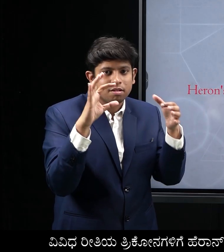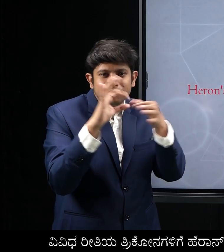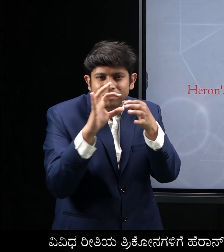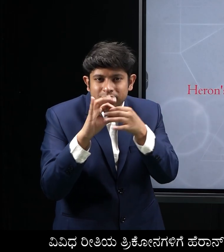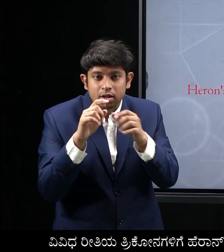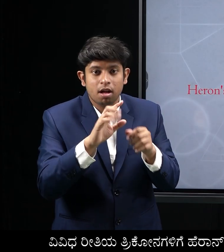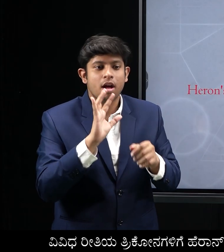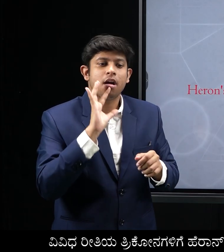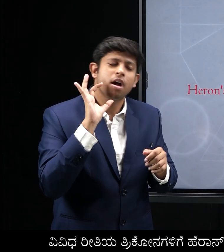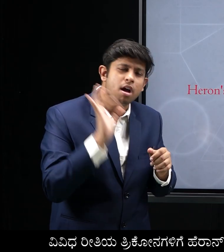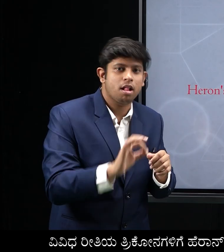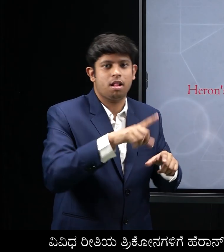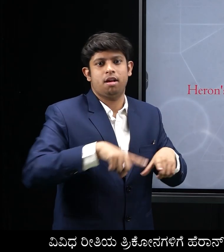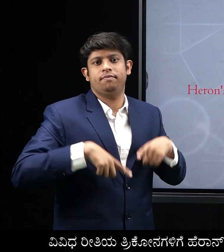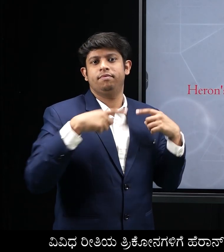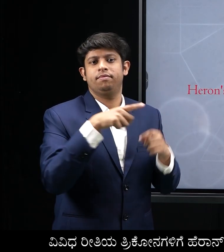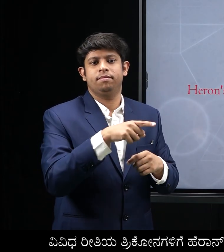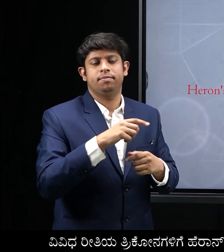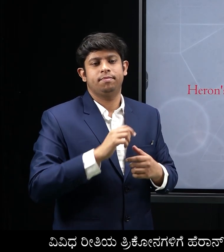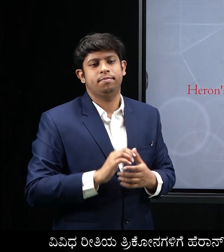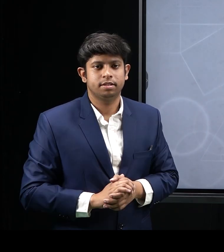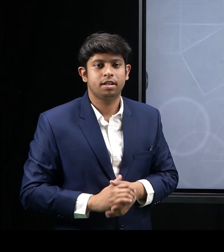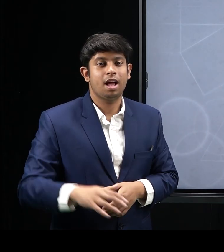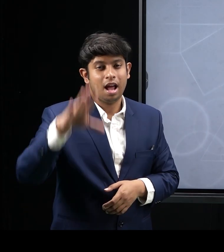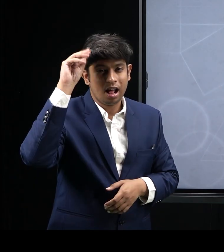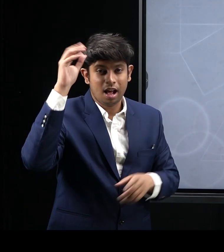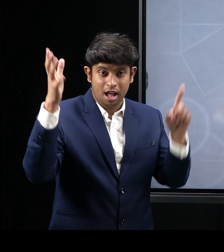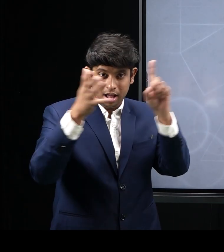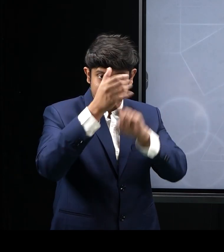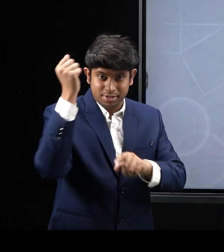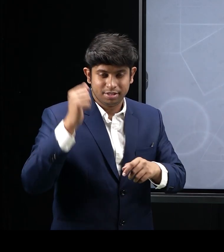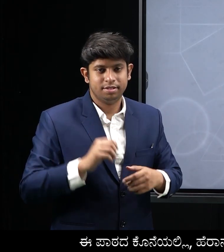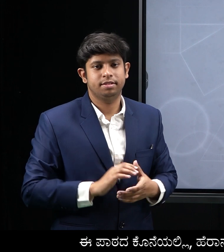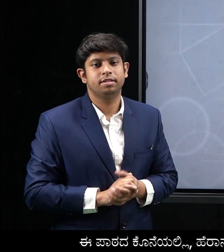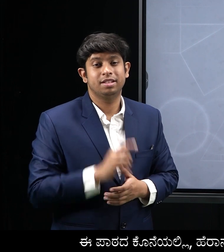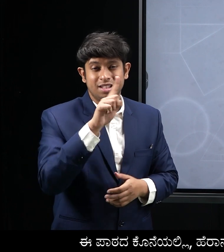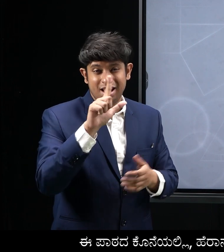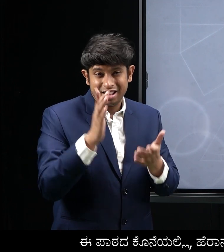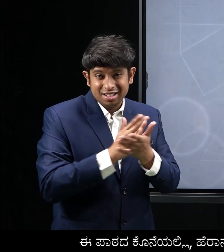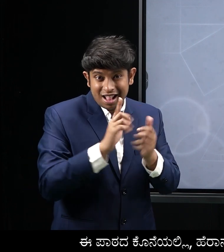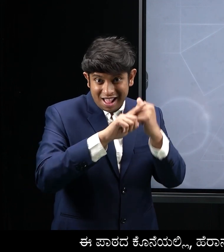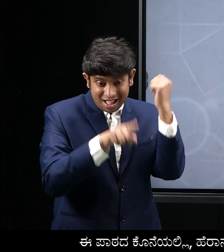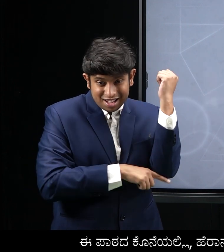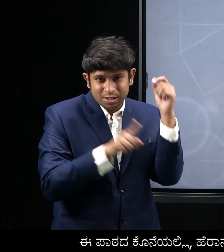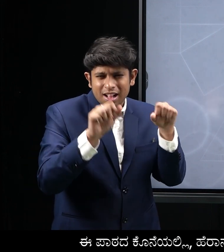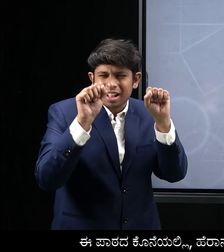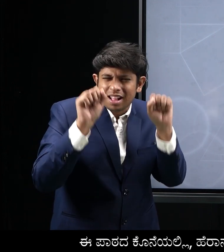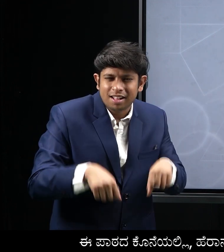ಹೇಗೆ ಅನ್ವಯಿಸಬೇಕು ಎಂದು ನಾವು ಕಲಿಯುತ್ತೇವೆ. ಕಲಿಕೆಯ ಫಲಿತಾಂಶಗಳು. ಈ ಪಾಠದ ಕೊನೆಯಲ್ಲಿ ಹೆರಾನ್